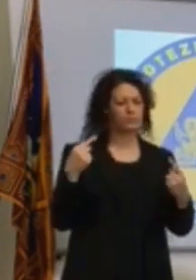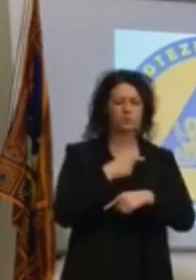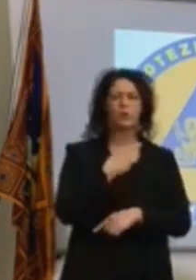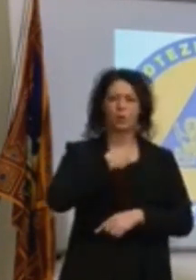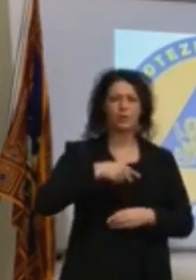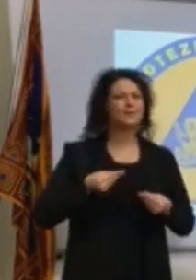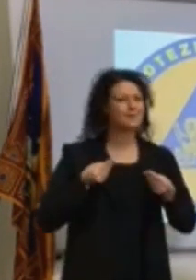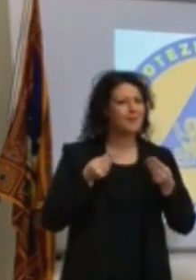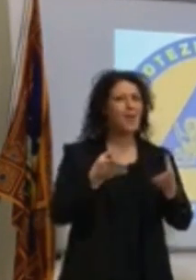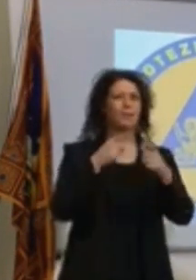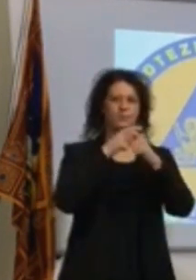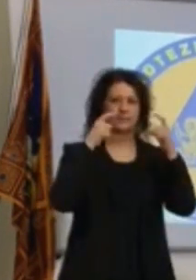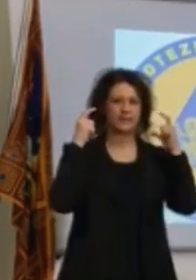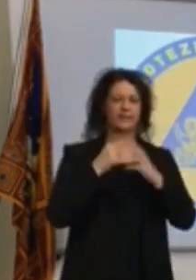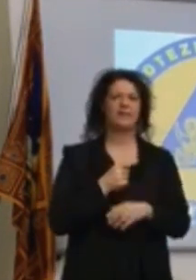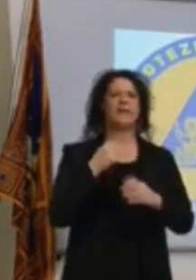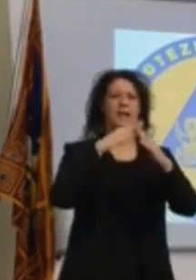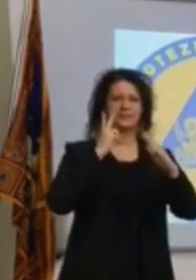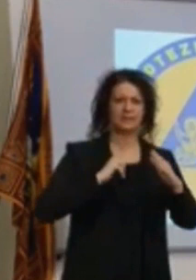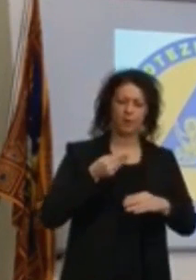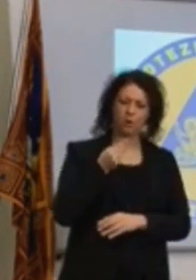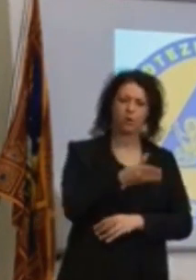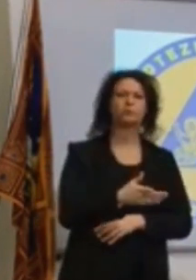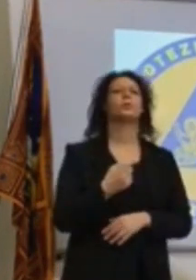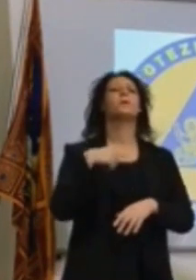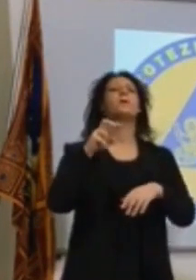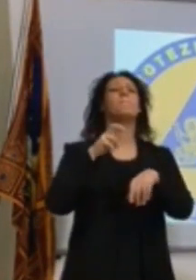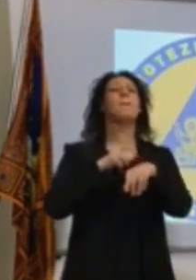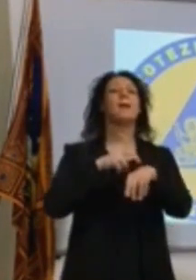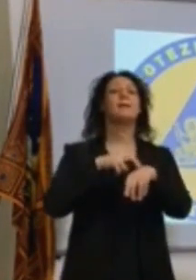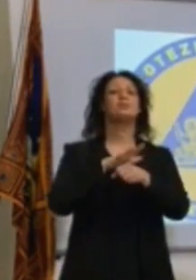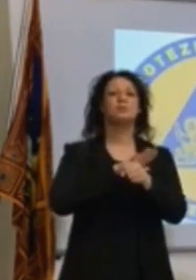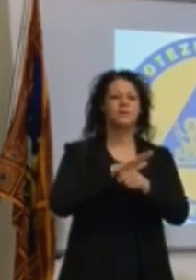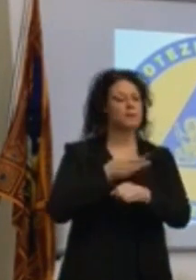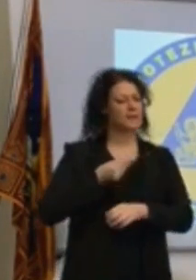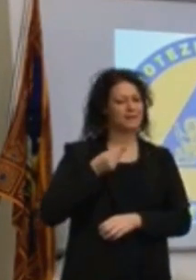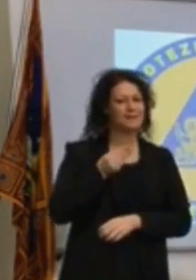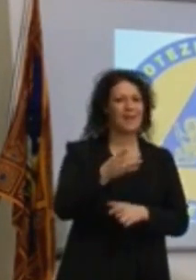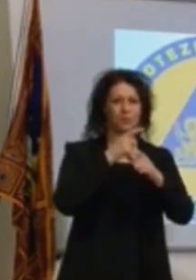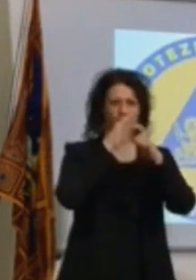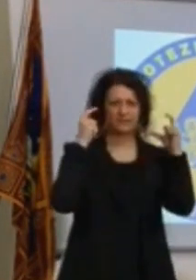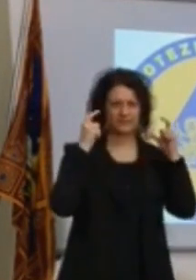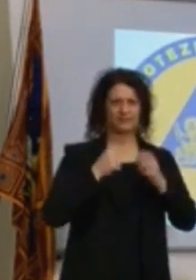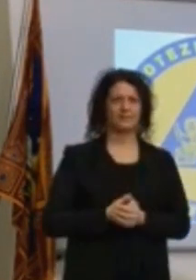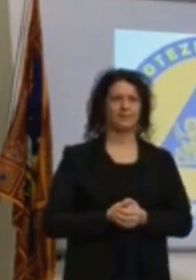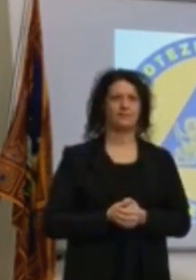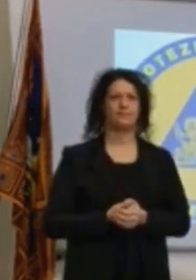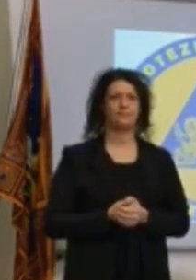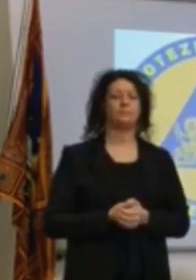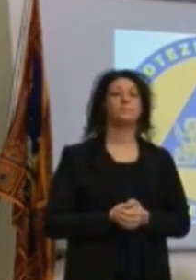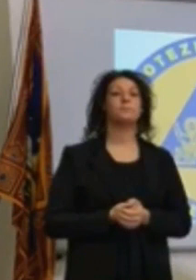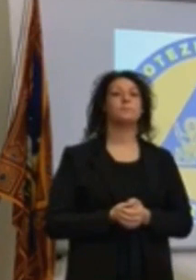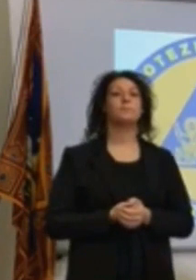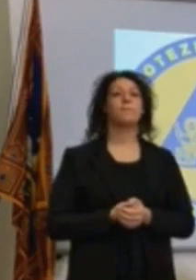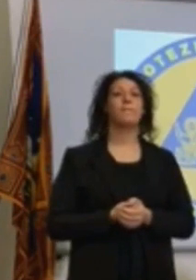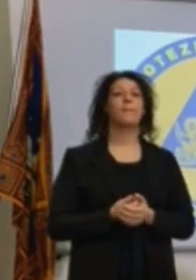riposo, le diamo ai medici di base, le diamo a tutti quelli che le chiedono se ce le abbiamo. Ma ho semplicemente detto